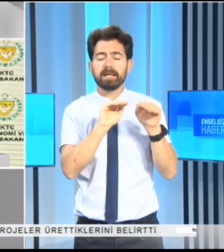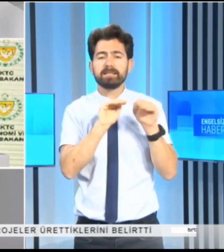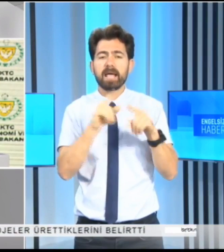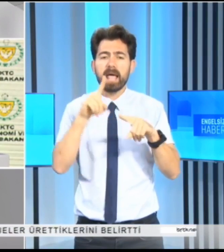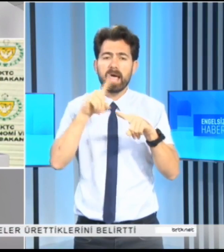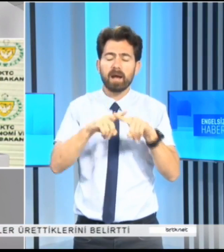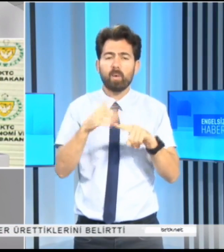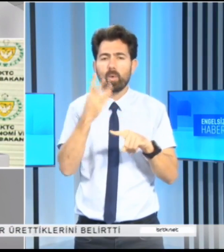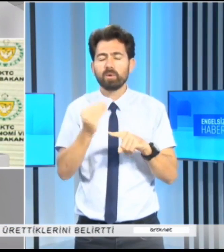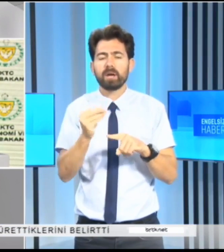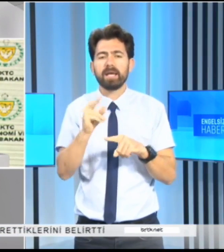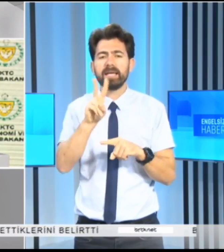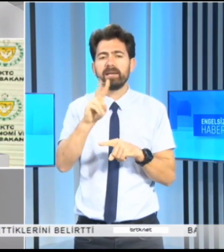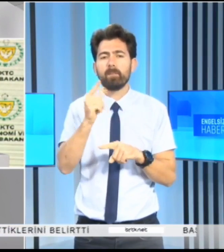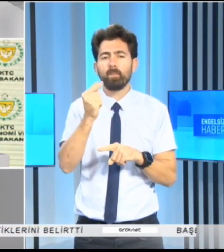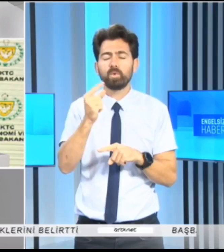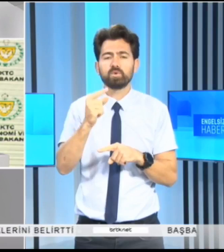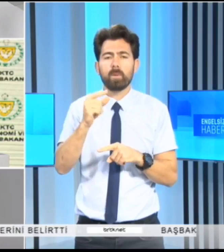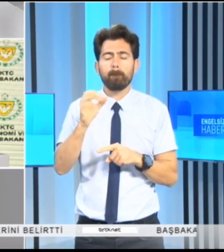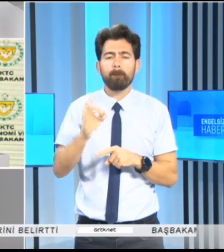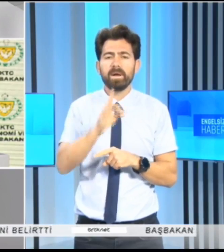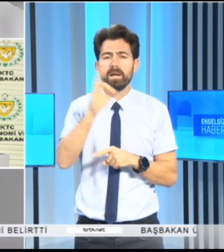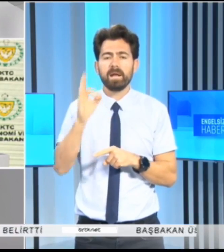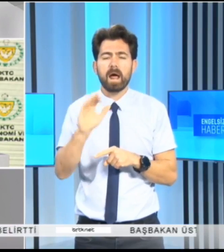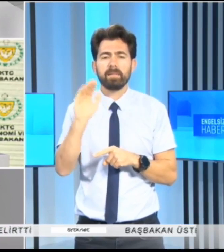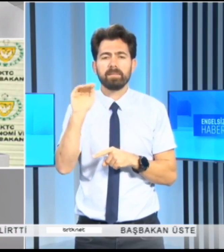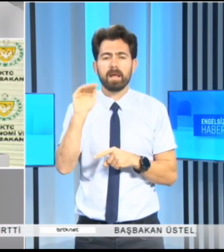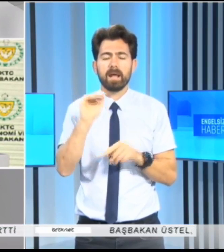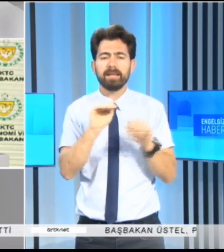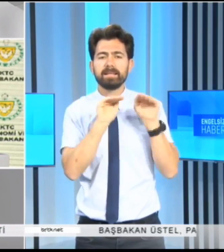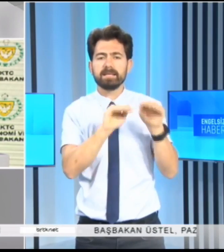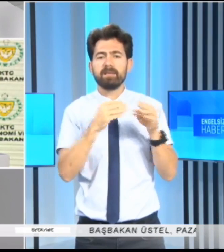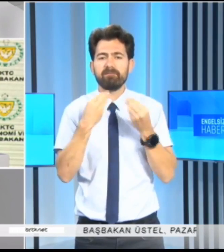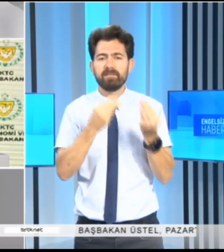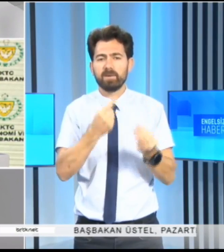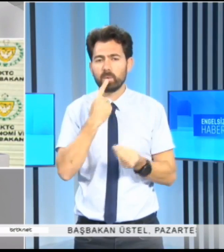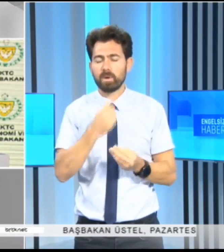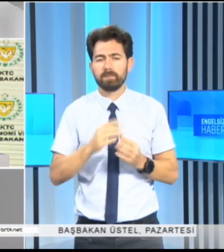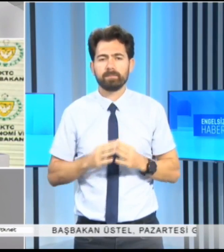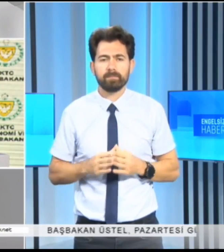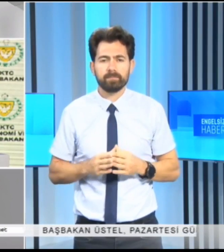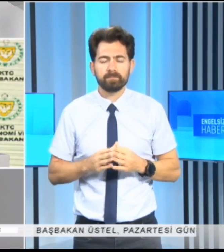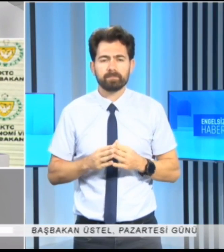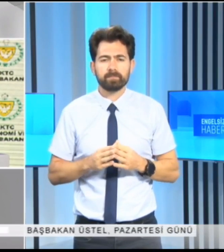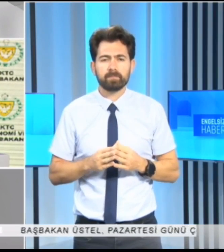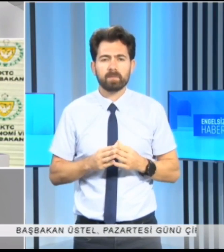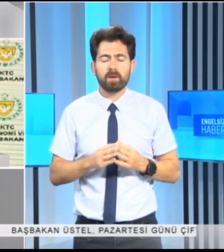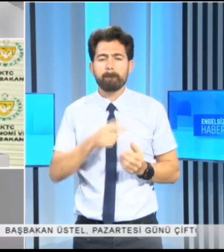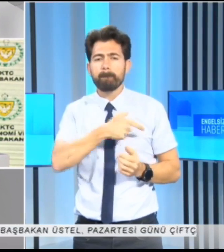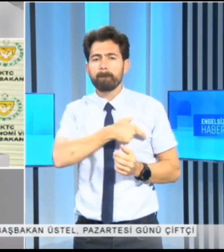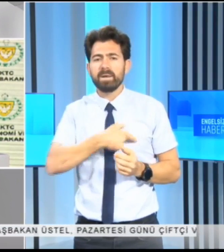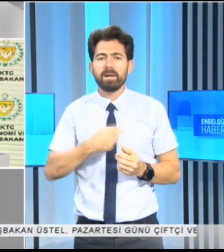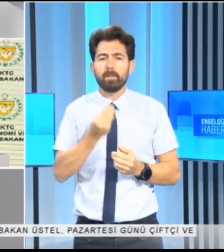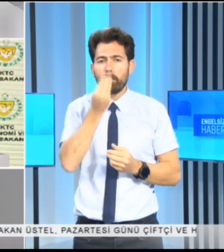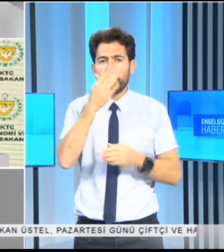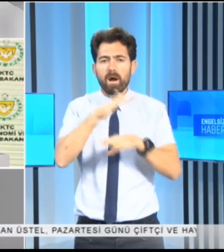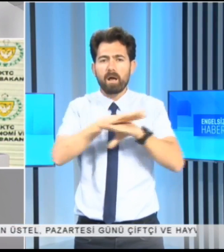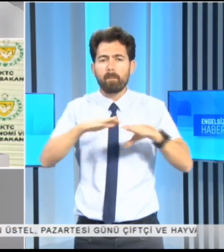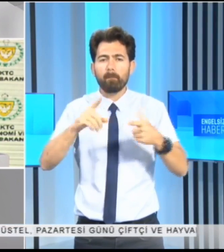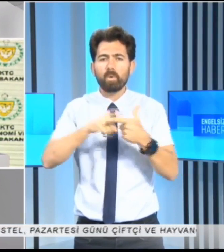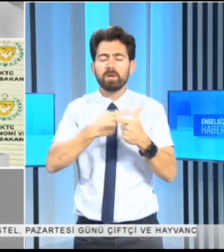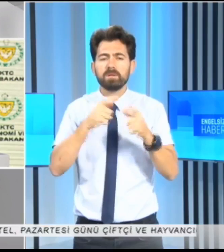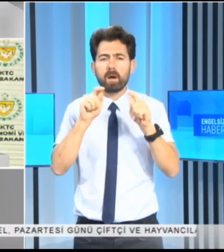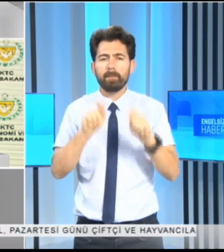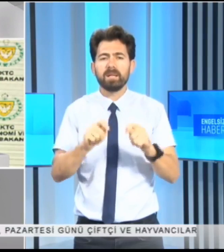olarak iki buçuk milyar Türk Lirası katkı sağlanacağını vurguladı yerleşke projesinin